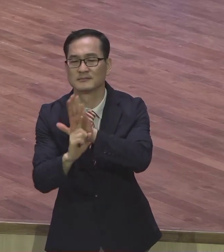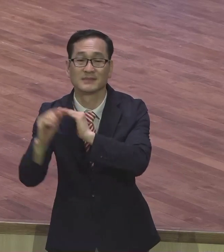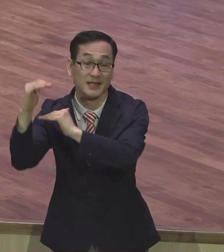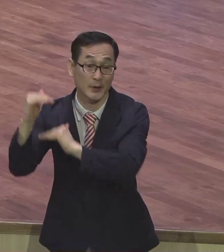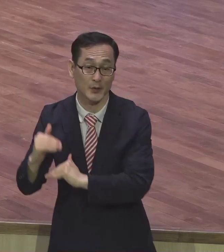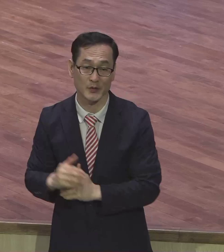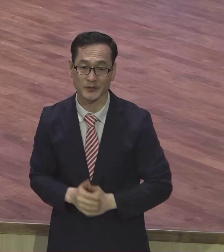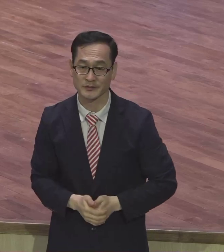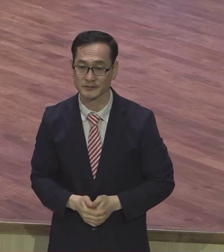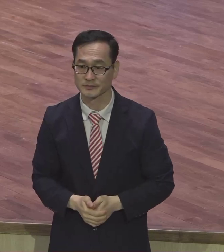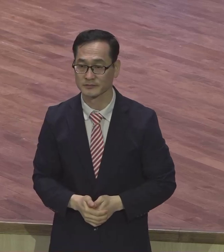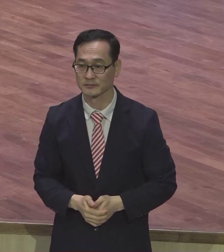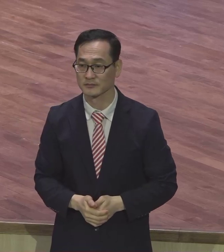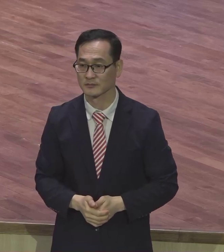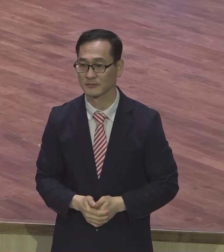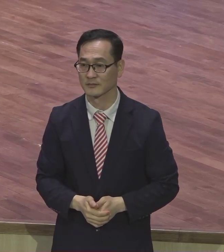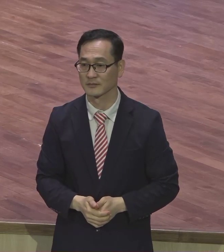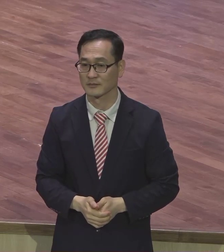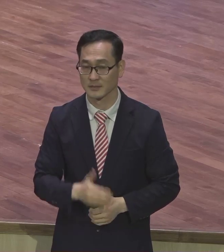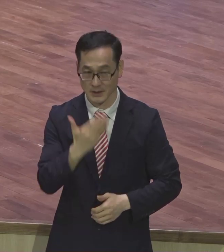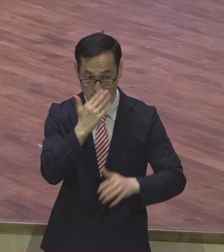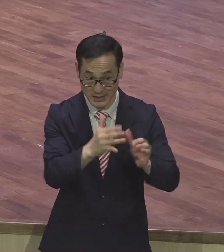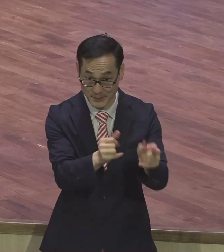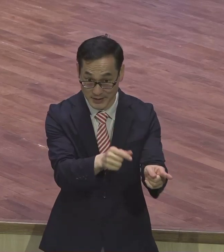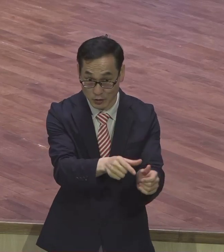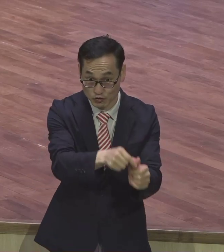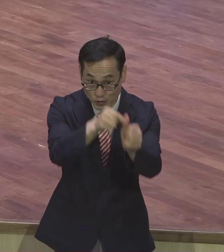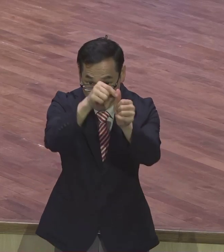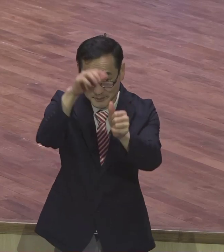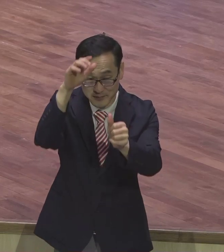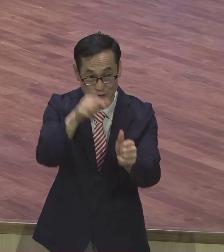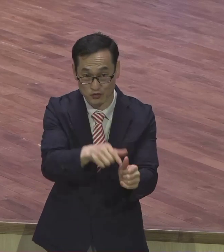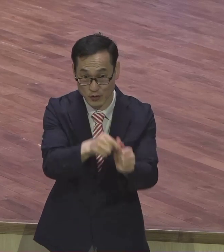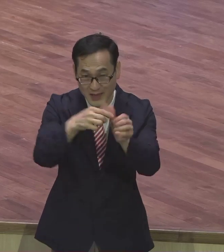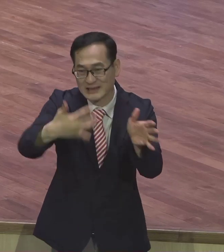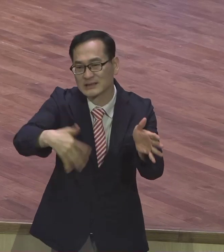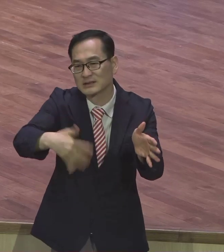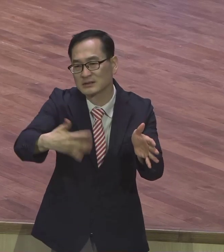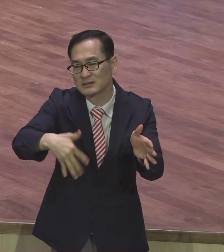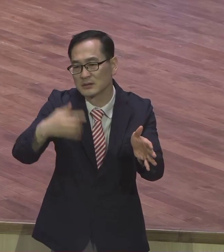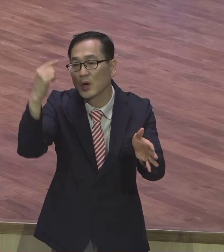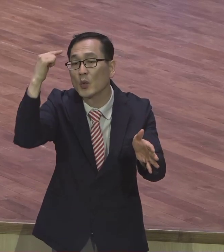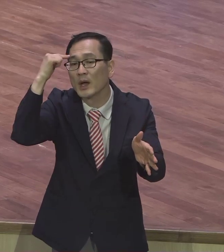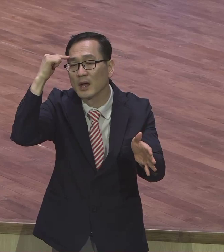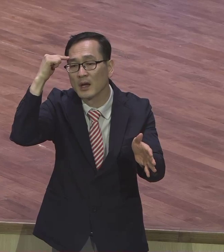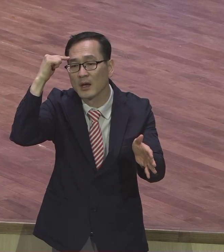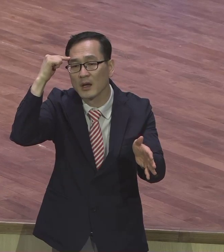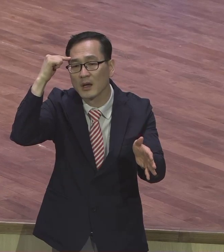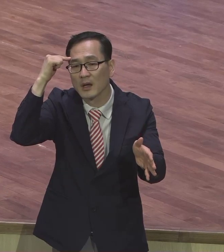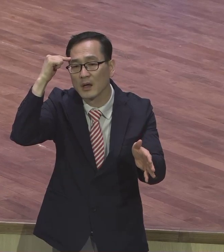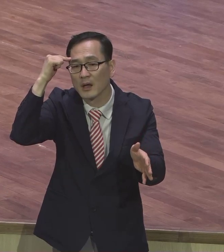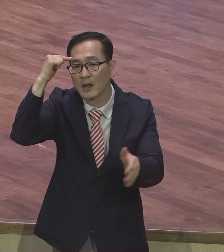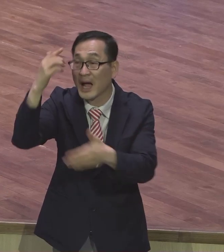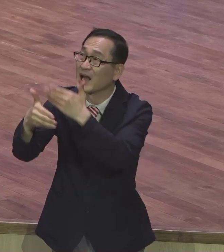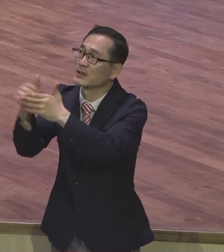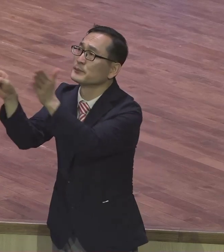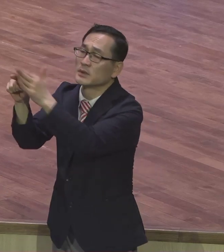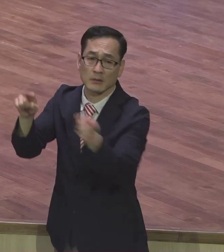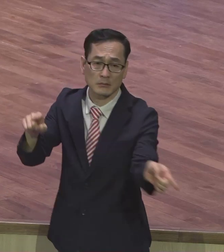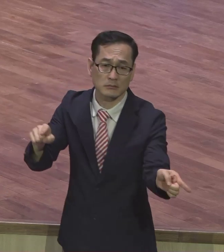이스라엘 백성들이 구원을 얻지 못하는 이유를 말하고 있어요 이스라엘 백성들이 하나님을 믿어요